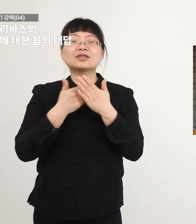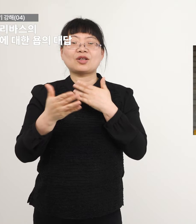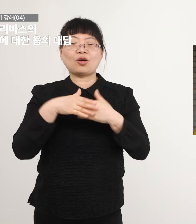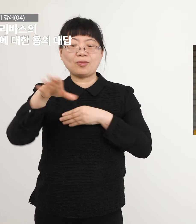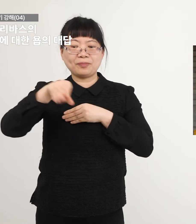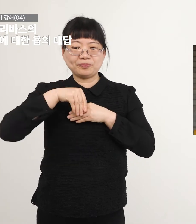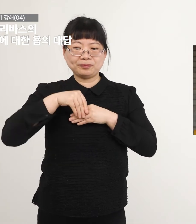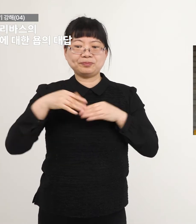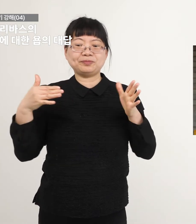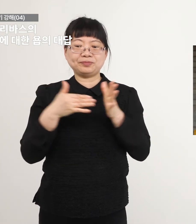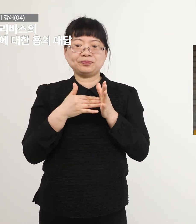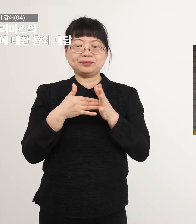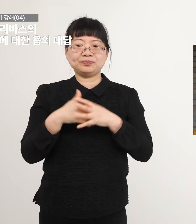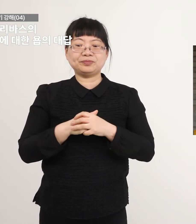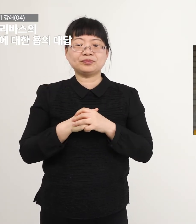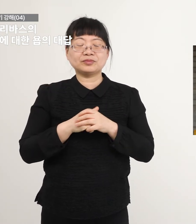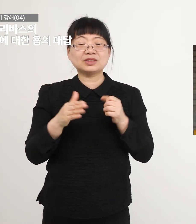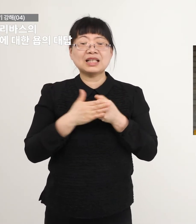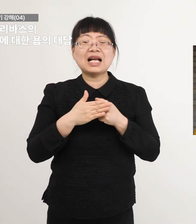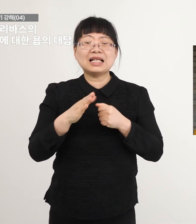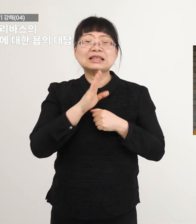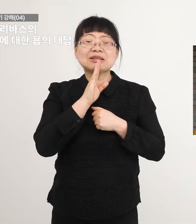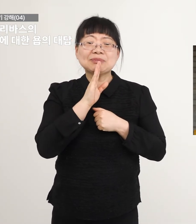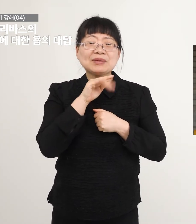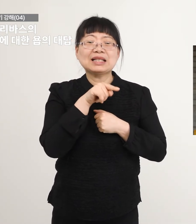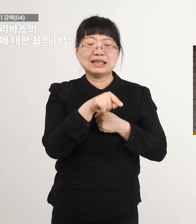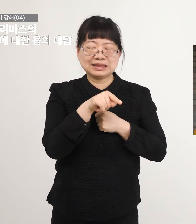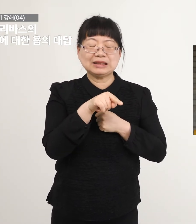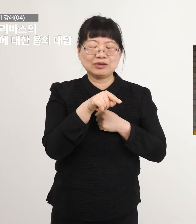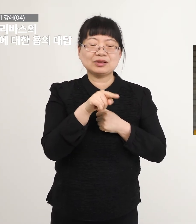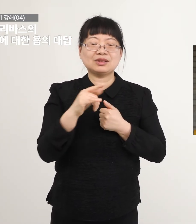분입니다. 그게 진짜 위로예요.